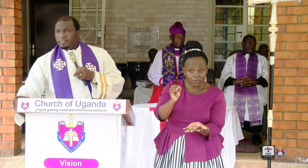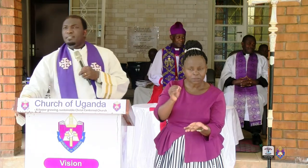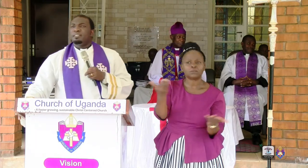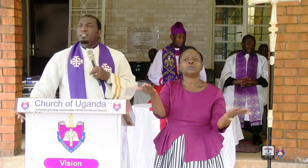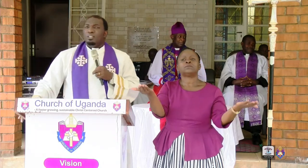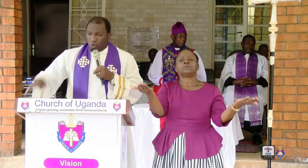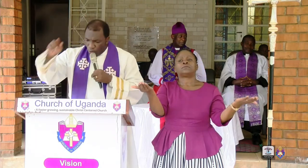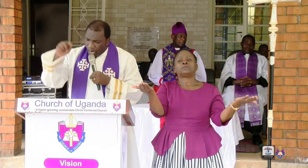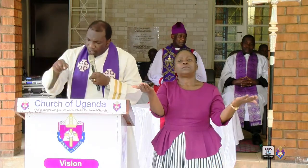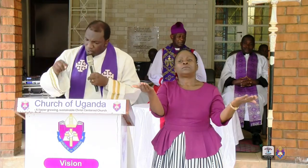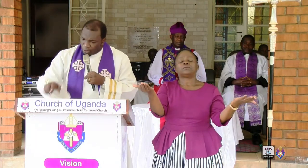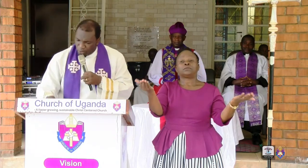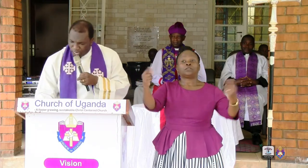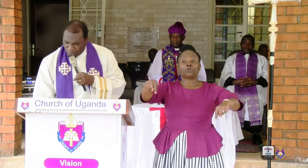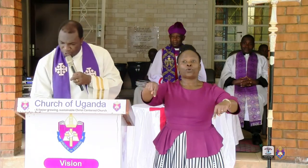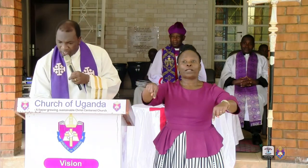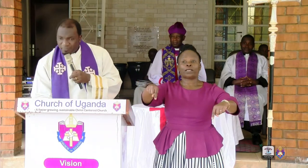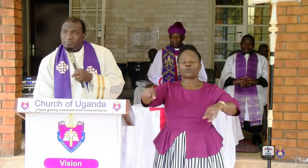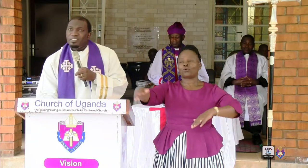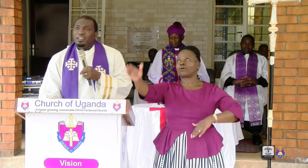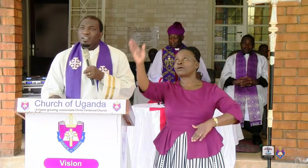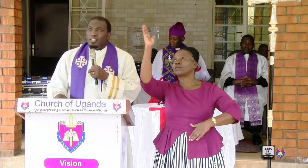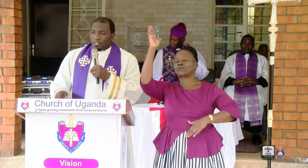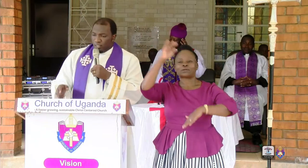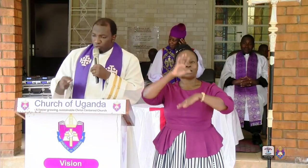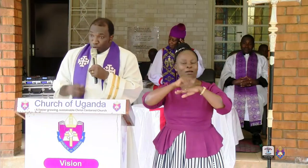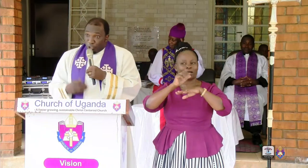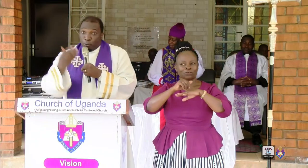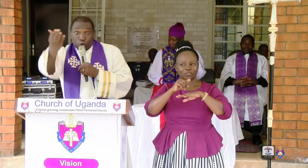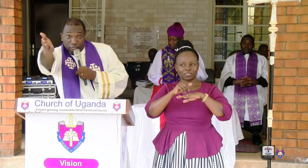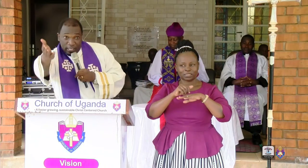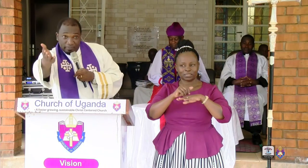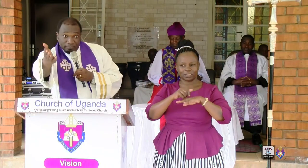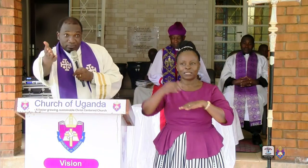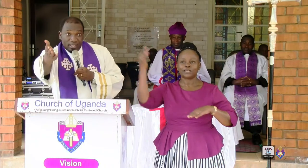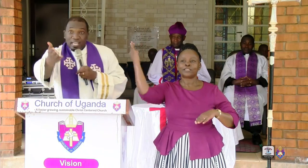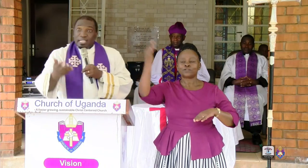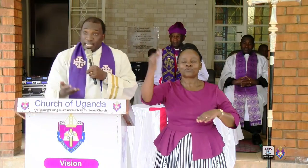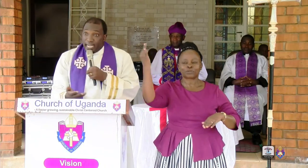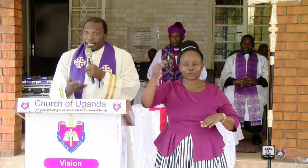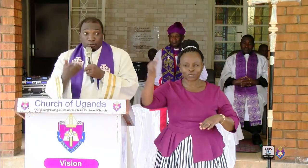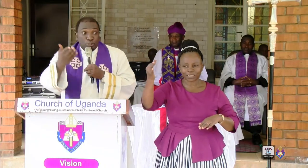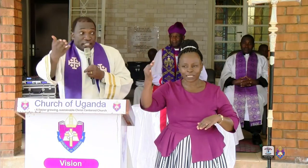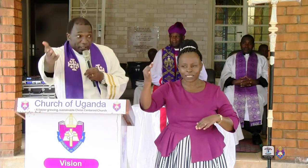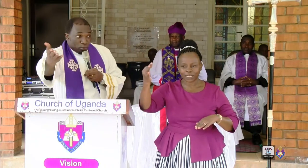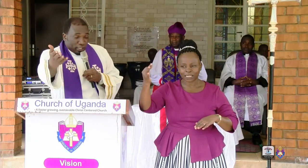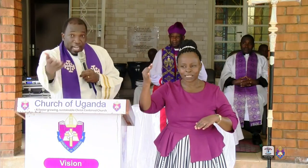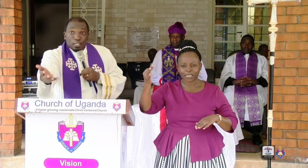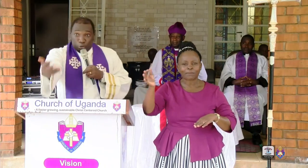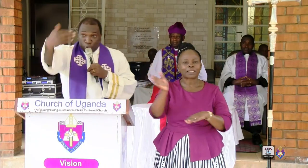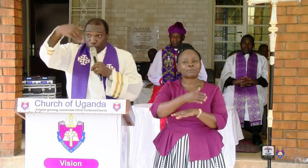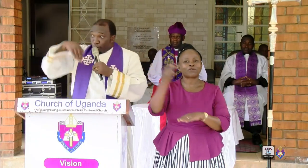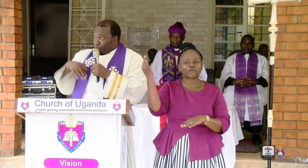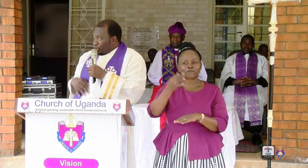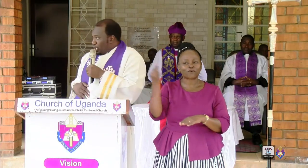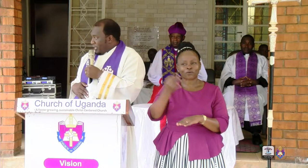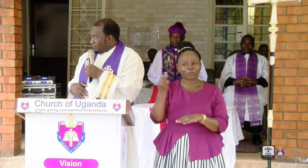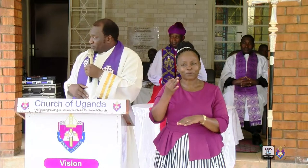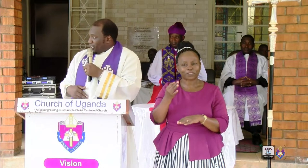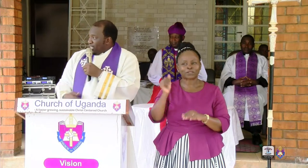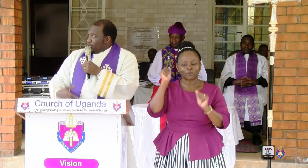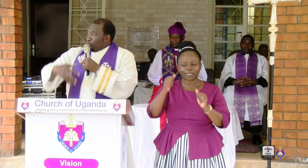Hakati. Olwalero Katonda atuyita. Tuchibulire. Nenga tetuna chibulira. Tusoke